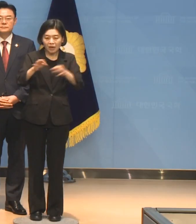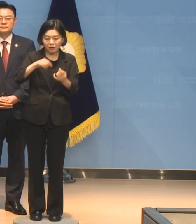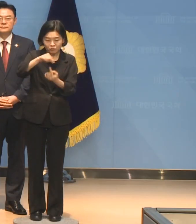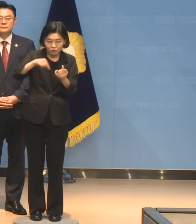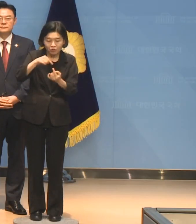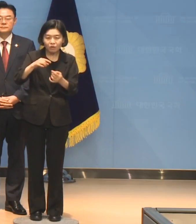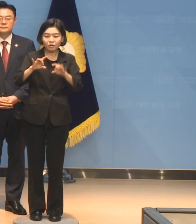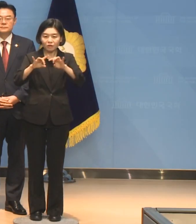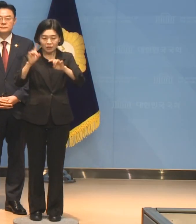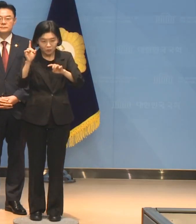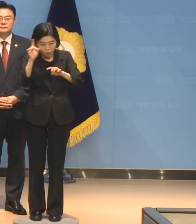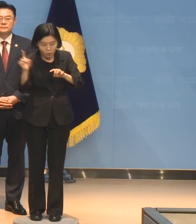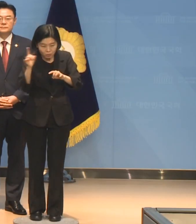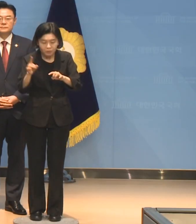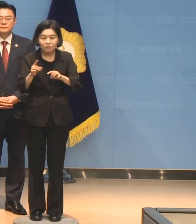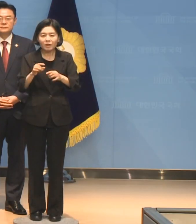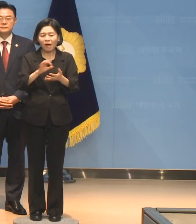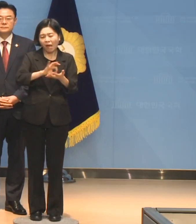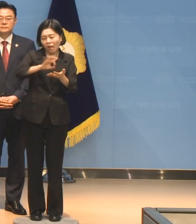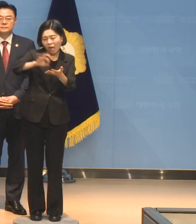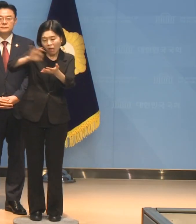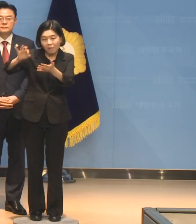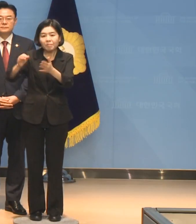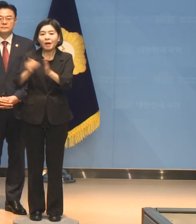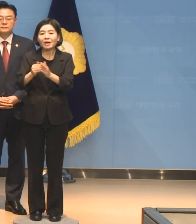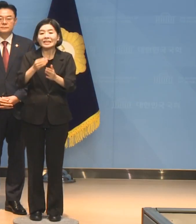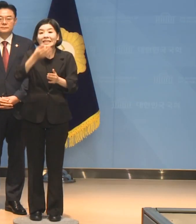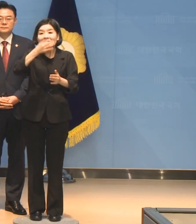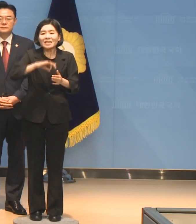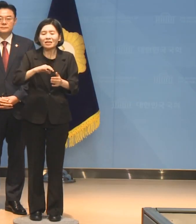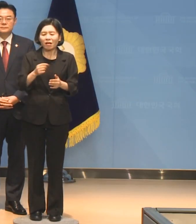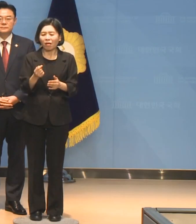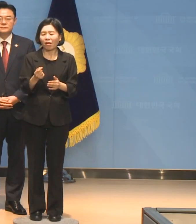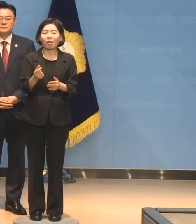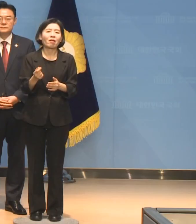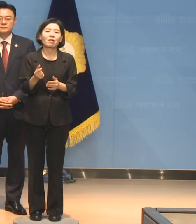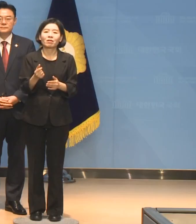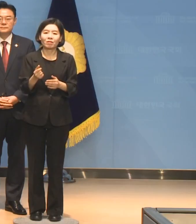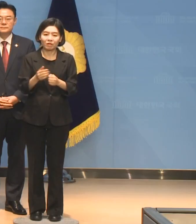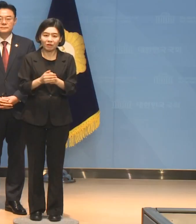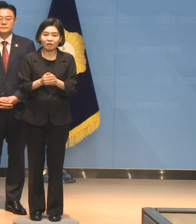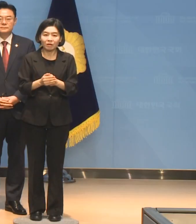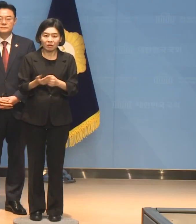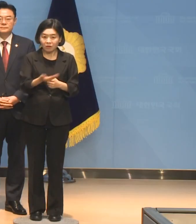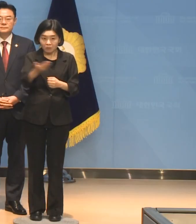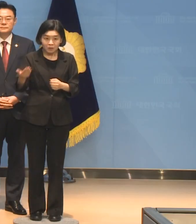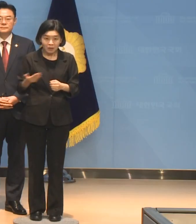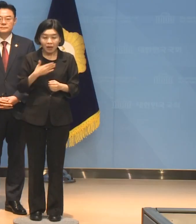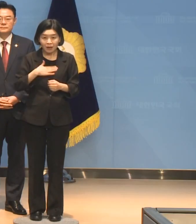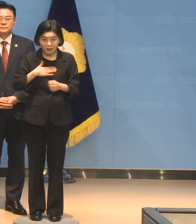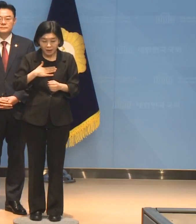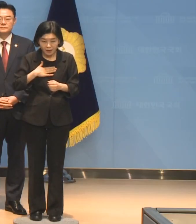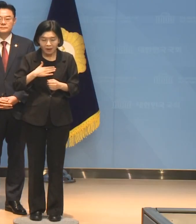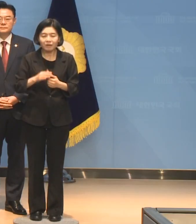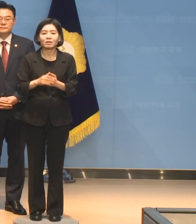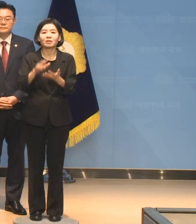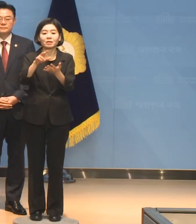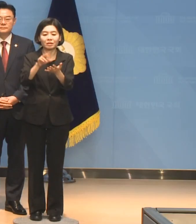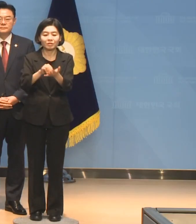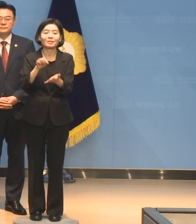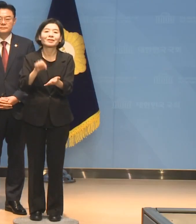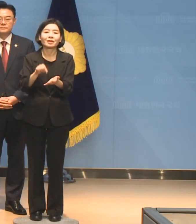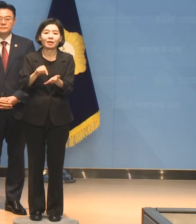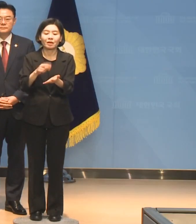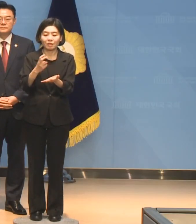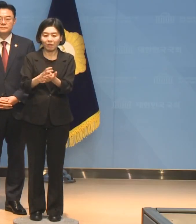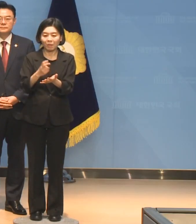포함하면 실질적으로 남는 금액이 없다는 것들을 현장에서 확인하는 과정 여러분들 아마 지켜보셨을 것 같습니다. 이런 문제의식들이 이번